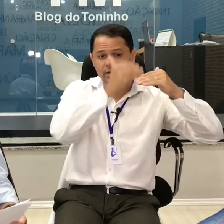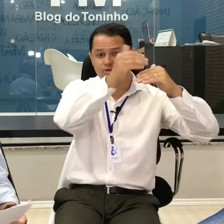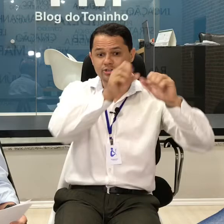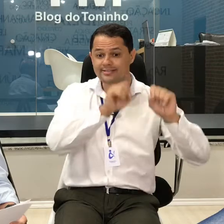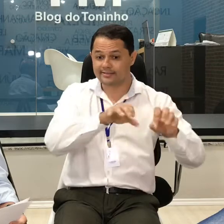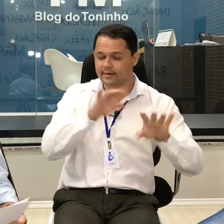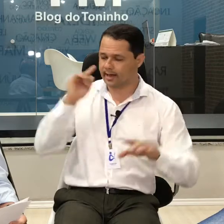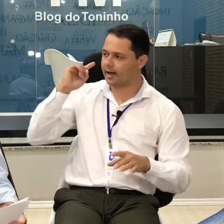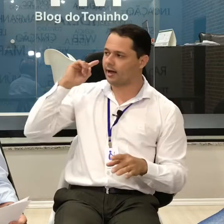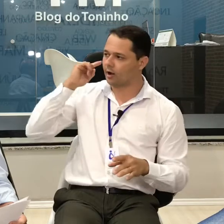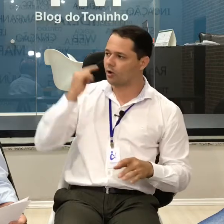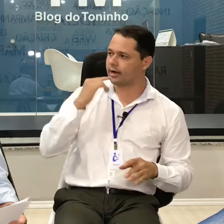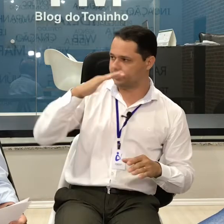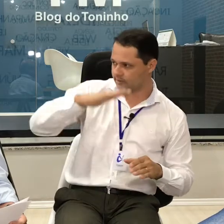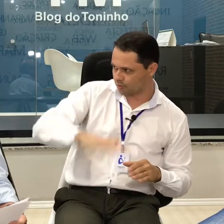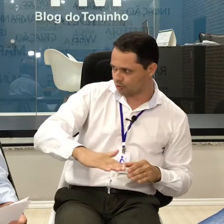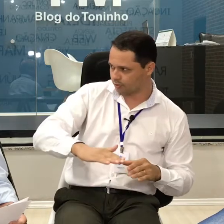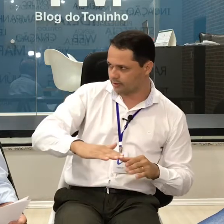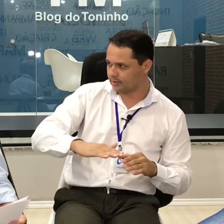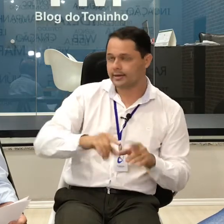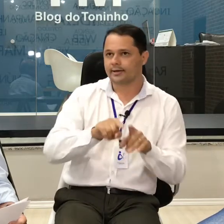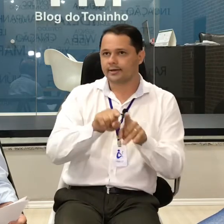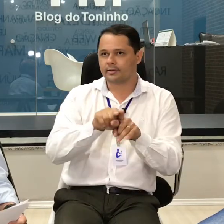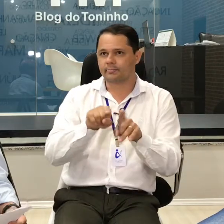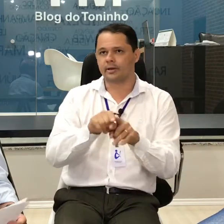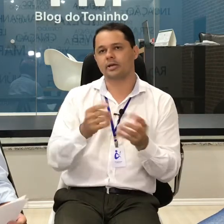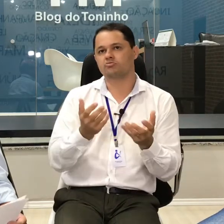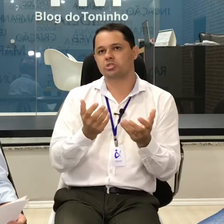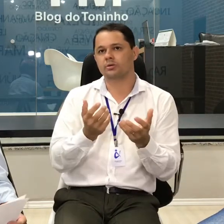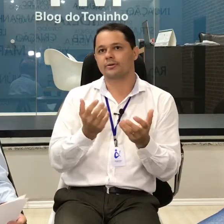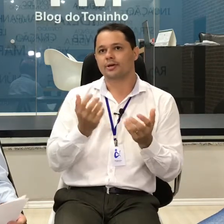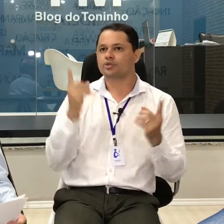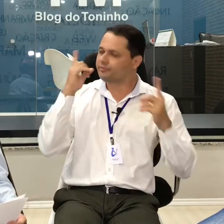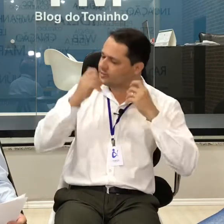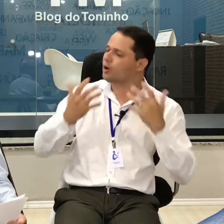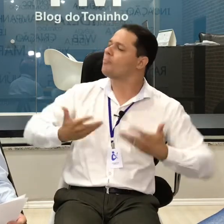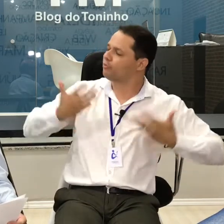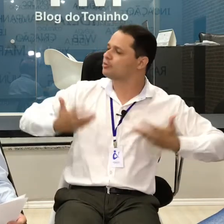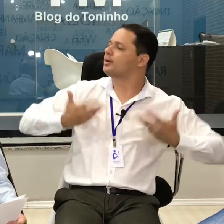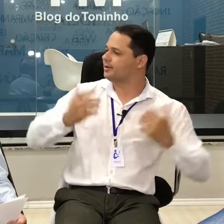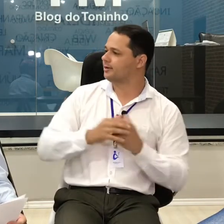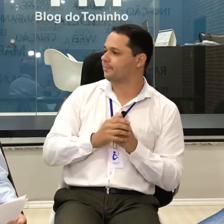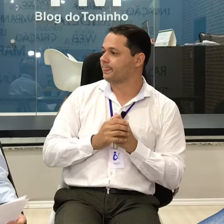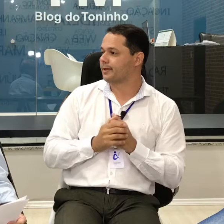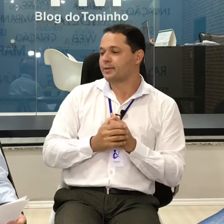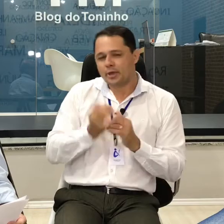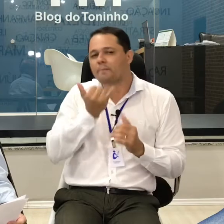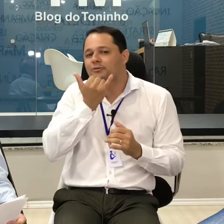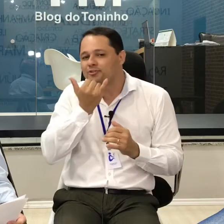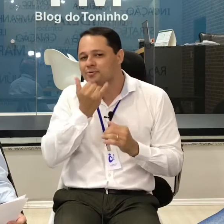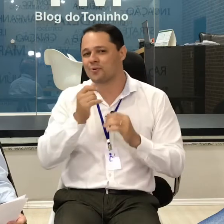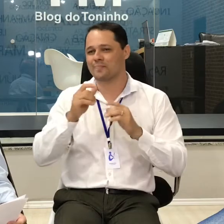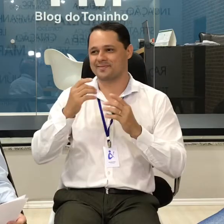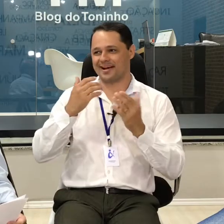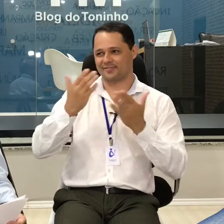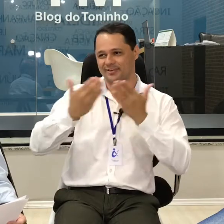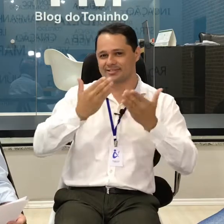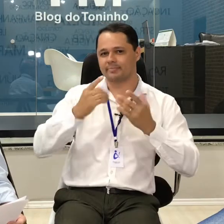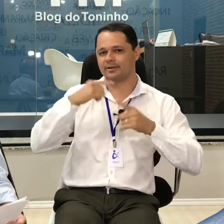de ensinar a criança surda e também de diversão mesmo, de alegria. Eu peço desculpa, às vezes, da maneira de